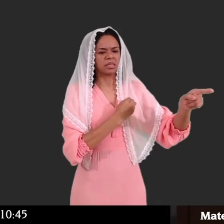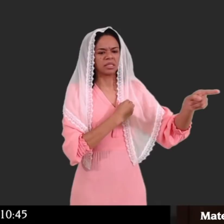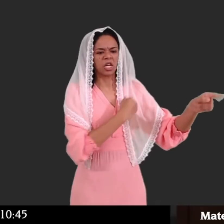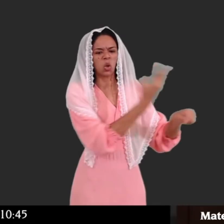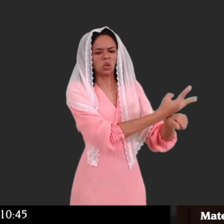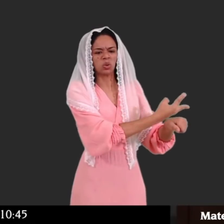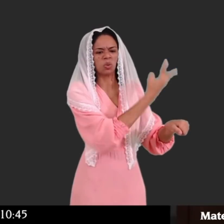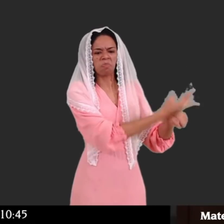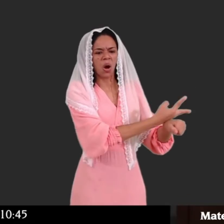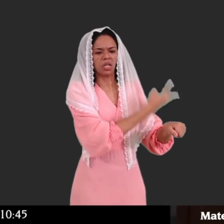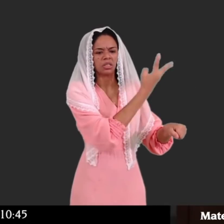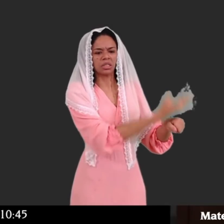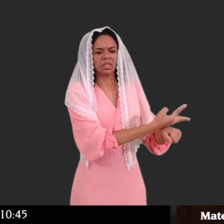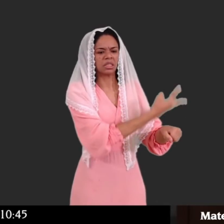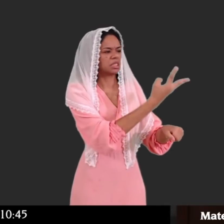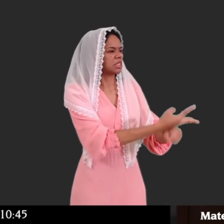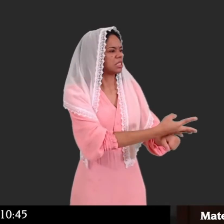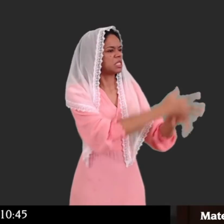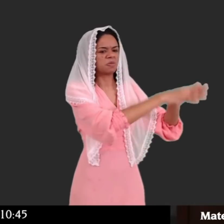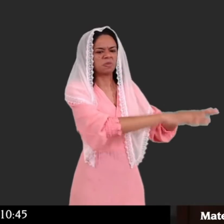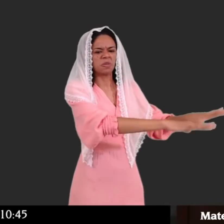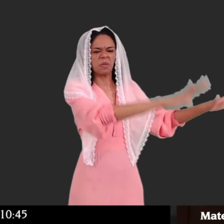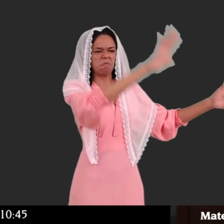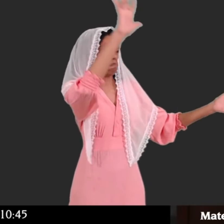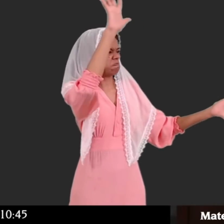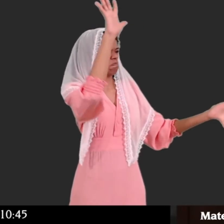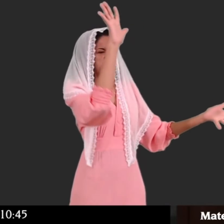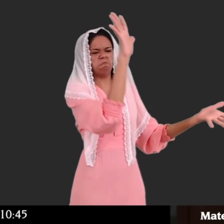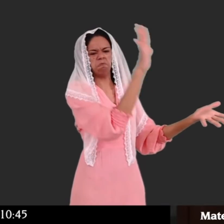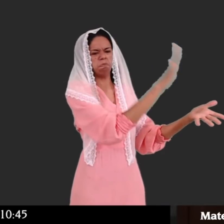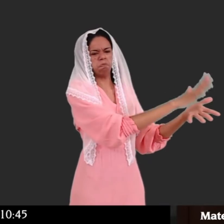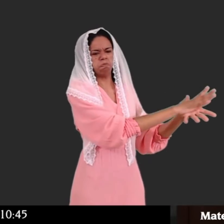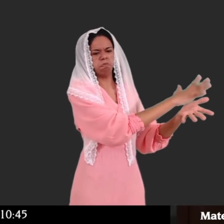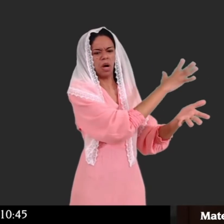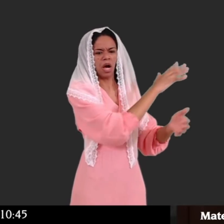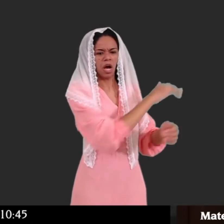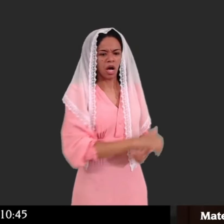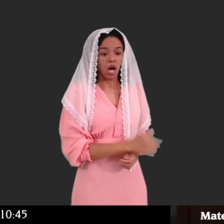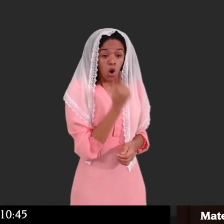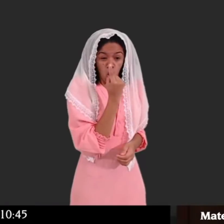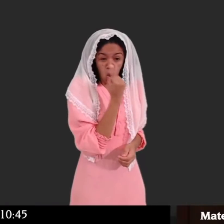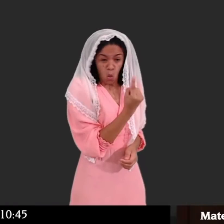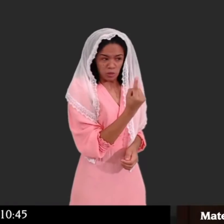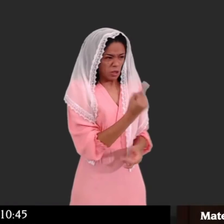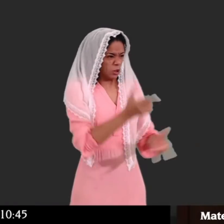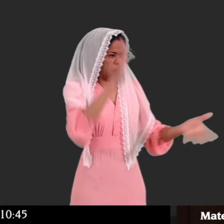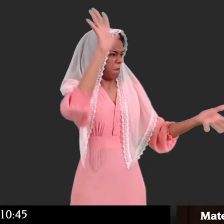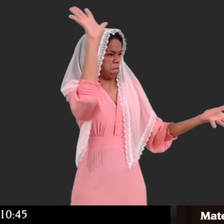Eu vou matar, olha aqui, é terrível isso. Eu vou destruir, vou matar todo o ser humano. Não vou deixar um sequer